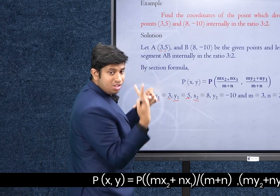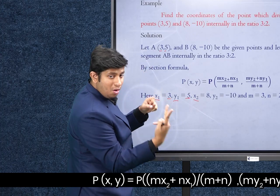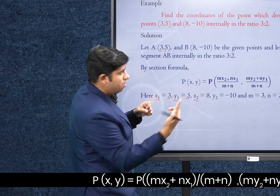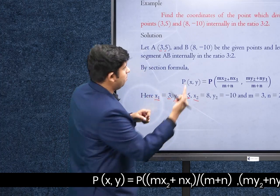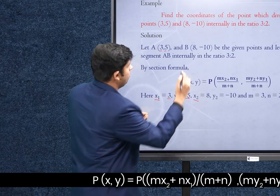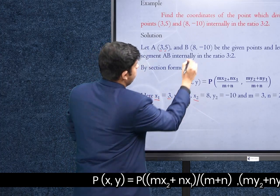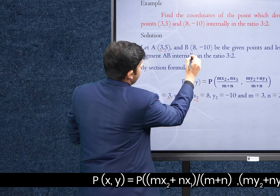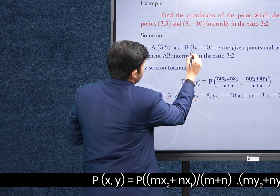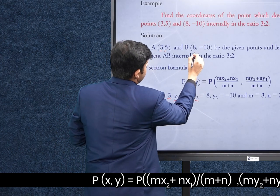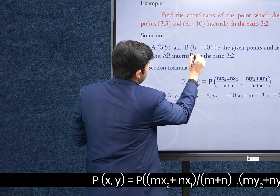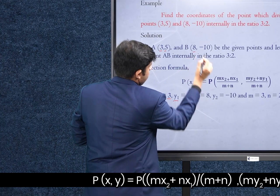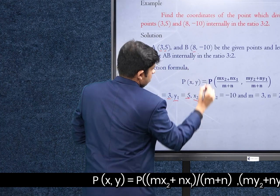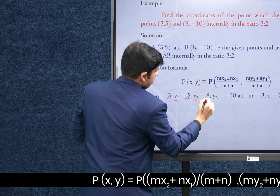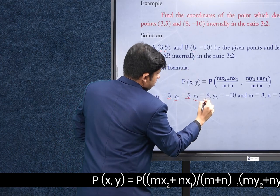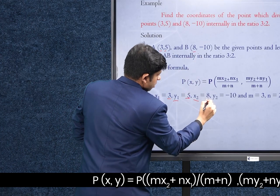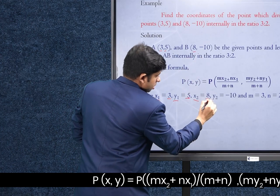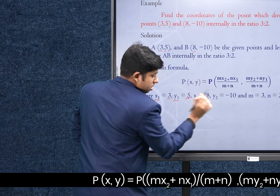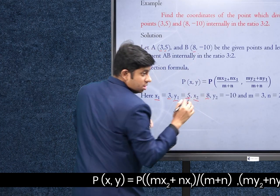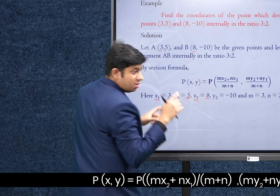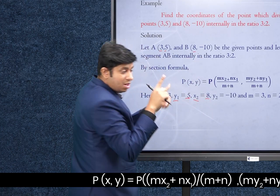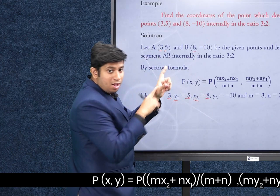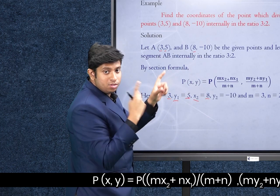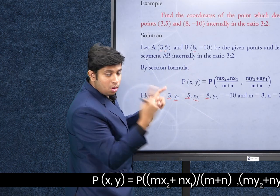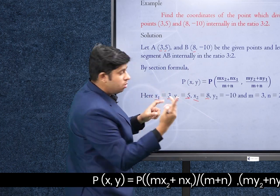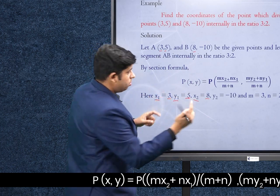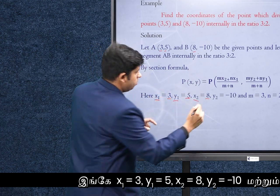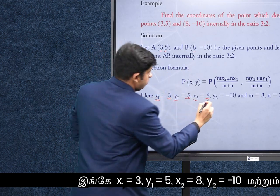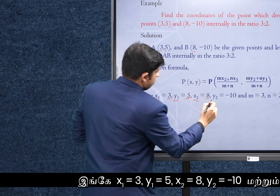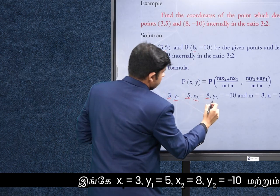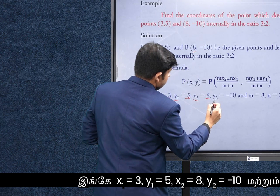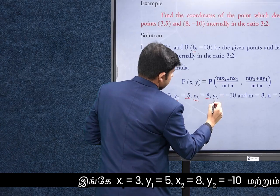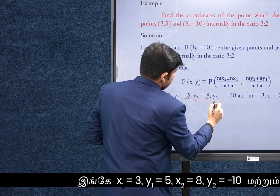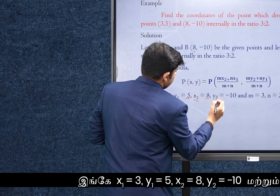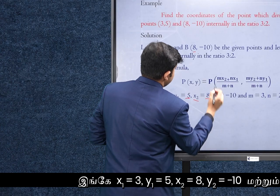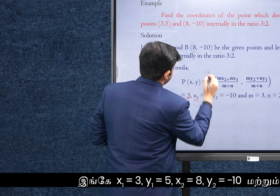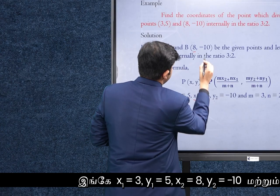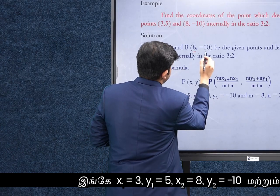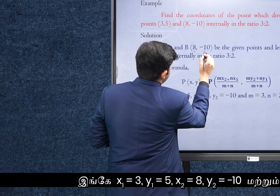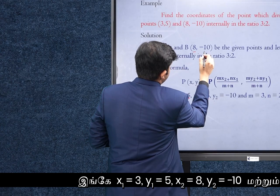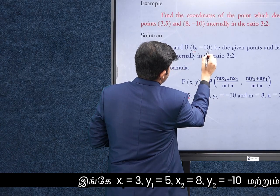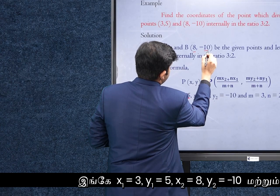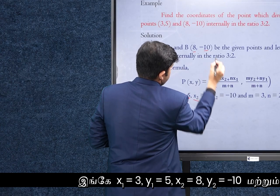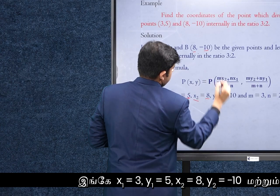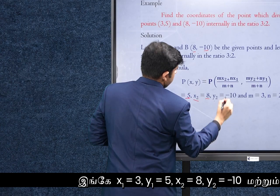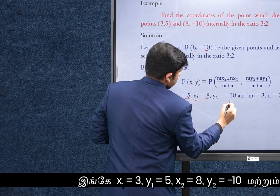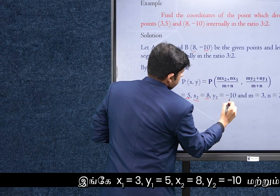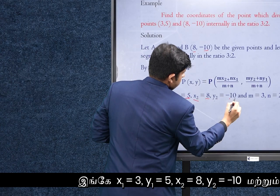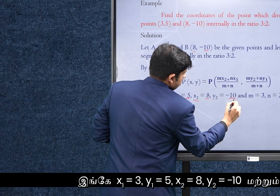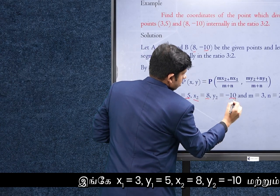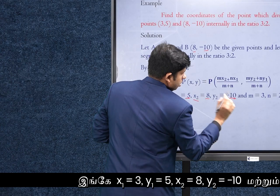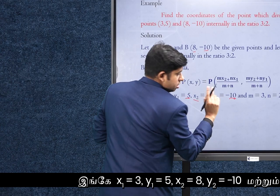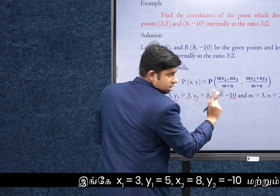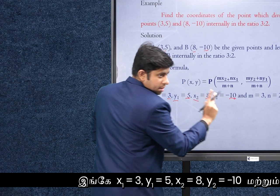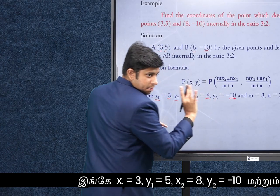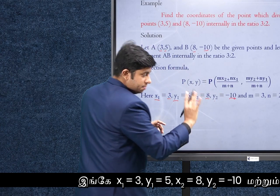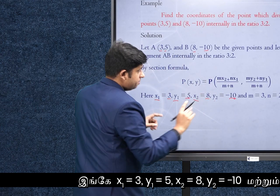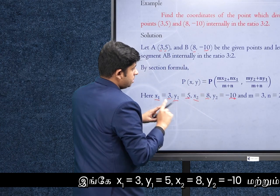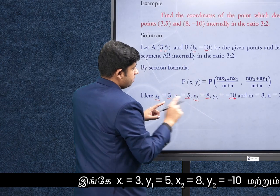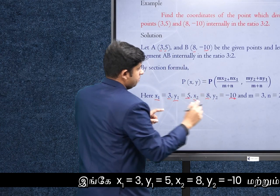1 கீழ்க்கோடு எம் கூட்டல் என். இங்கே எக்ஸ் கீழ் இலக்க 1 ஈடு 3 ஒய்